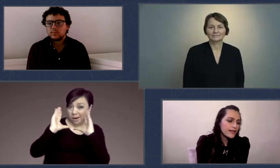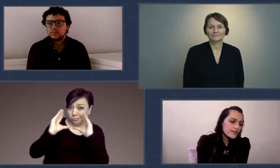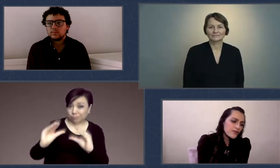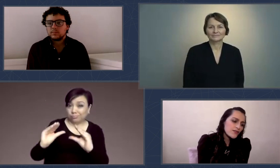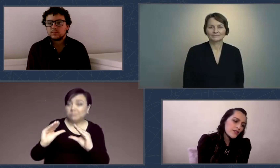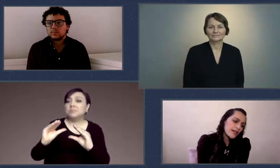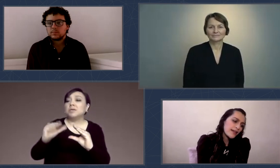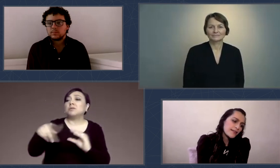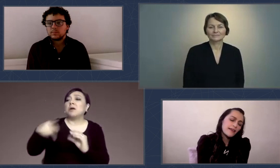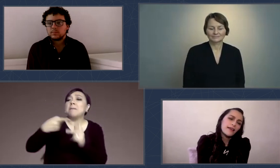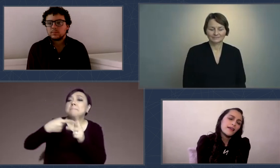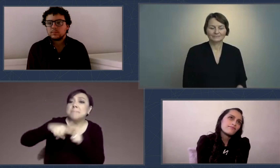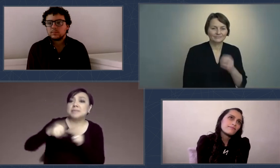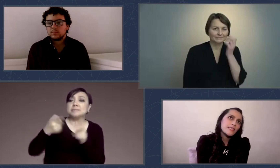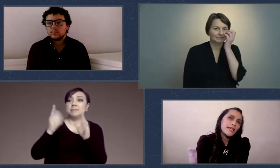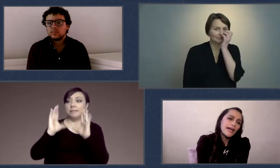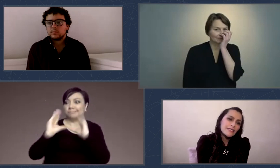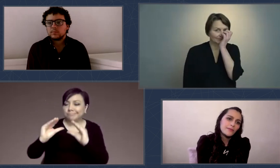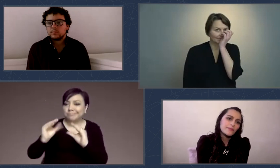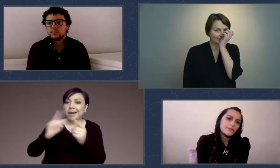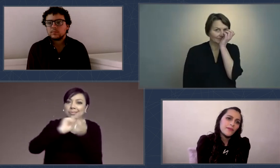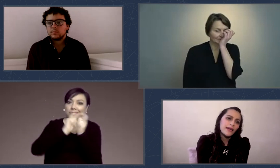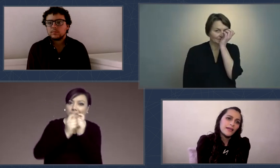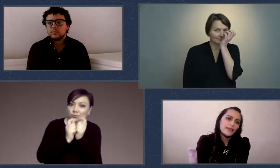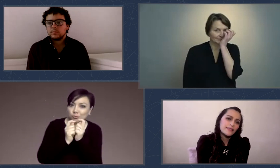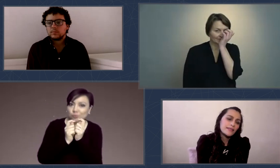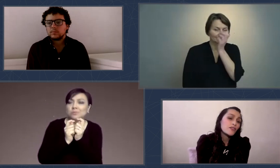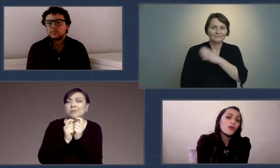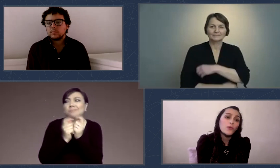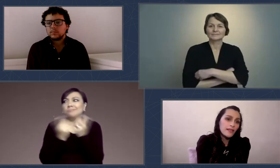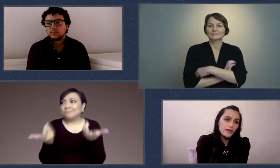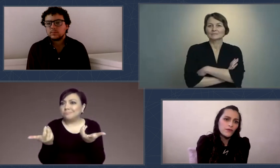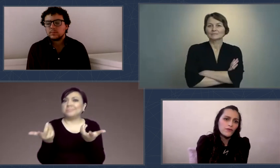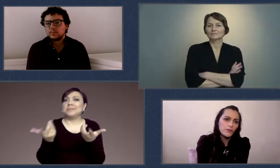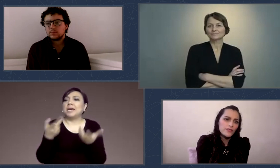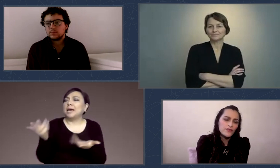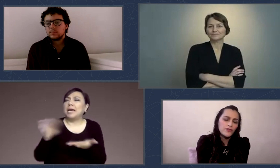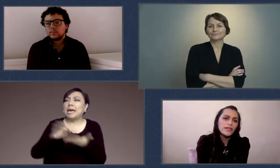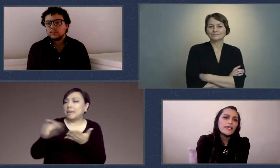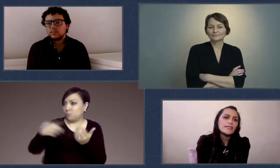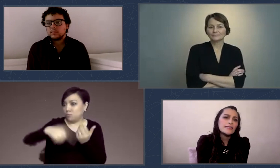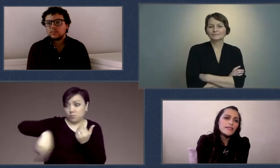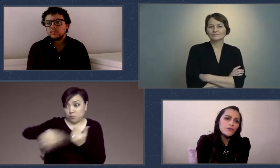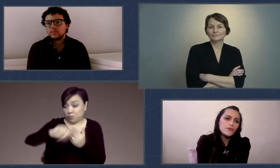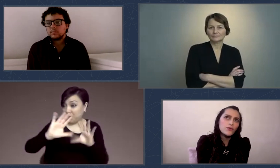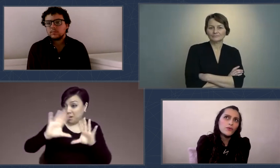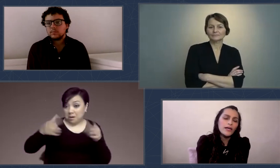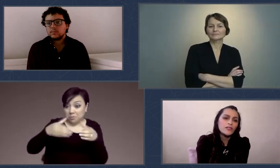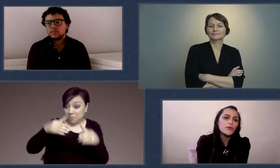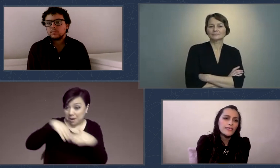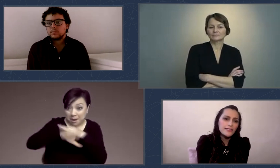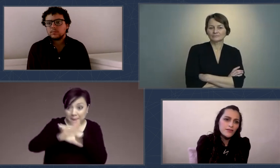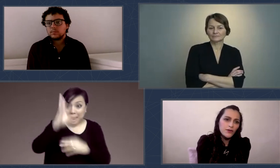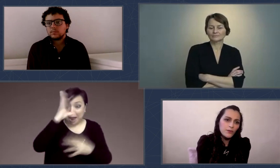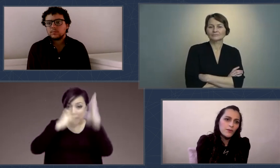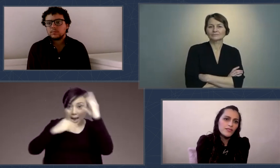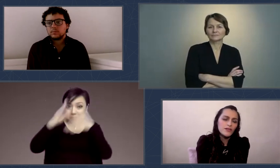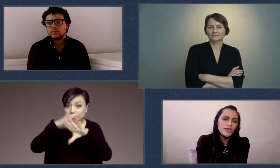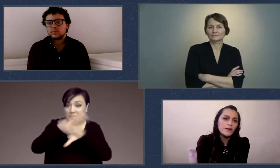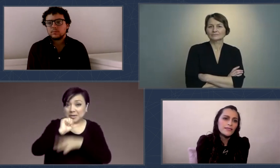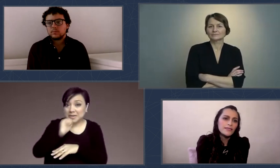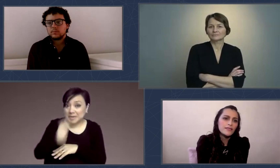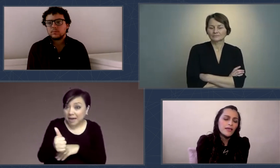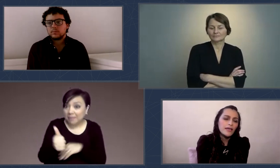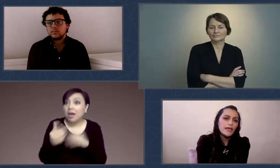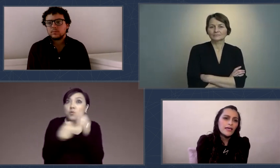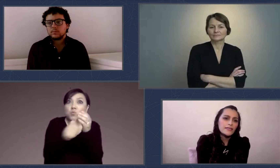¿Qué riesgos crees que haya si no cuentan con formación? Si su actualización, como